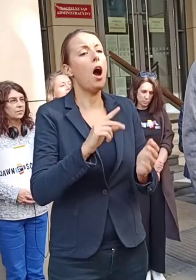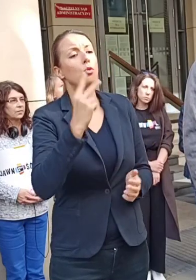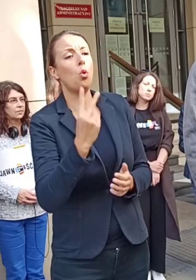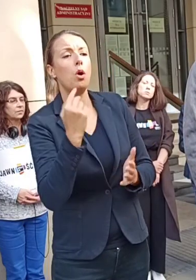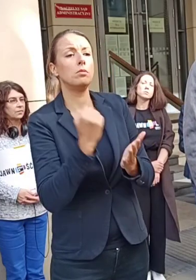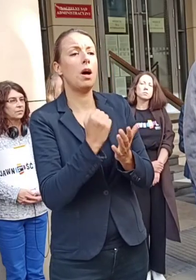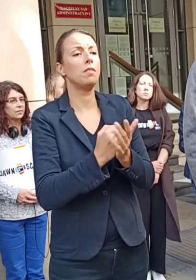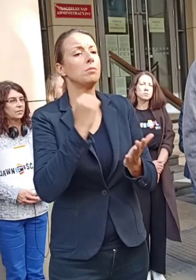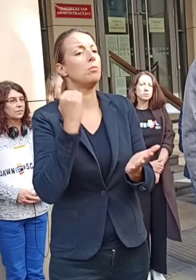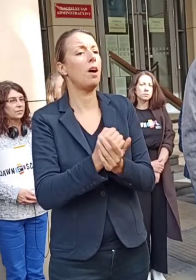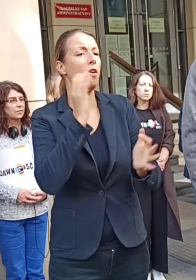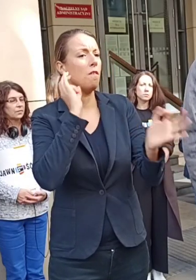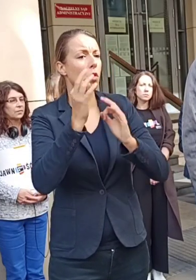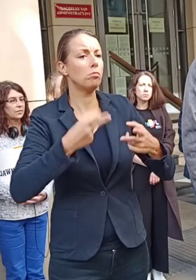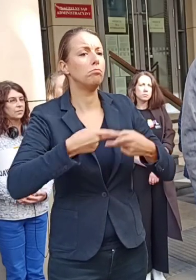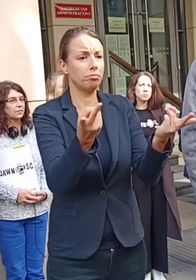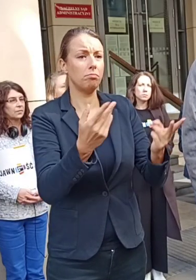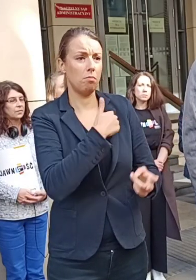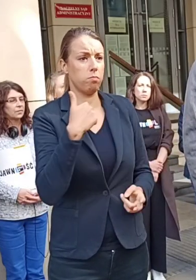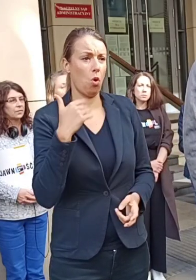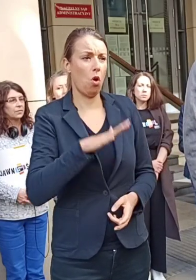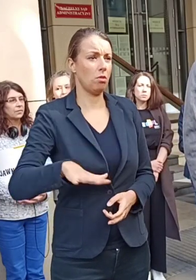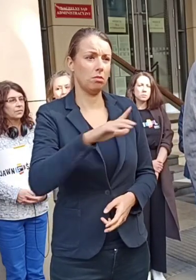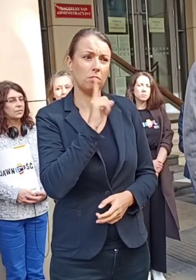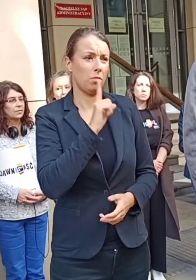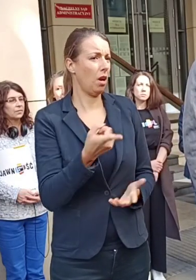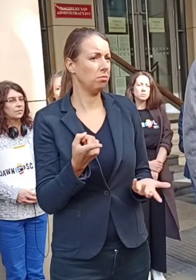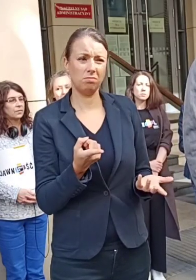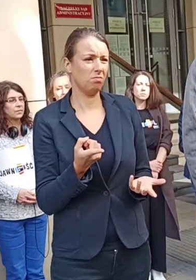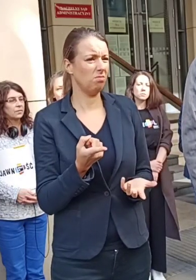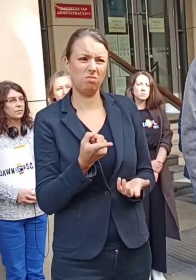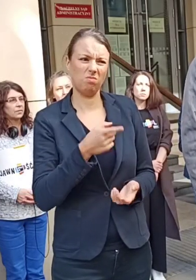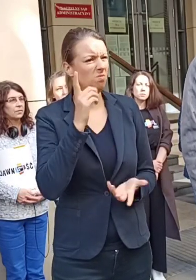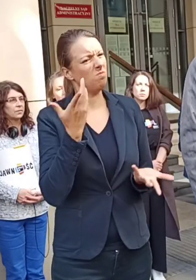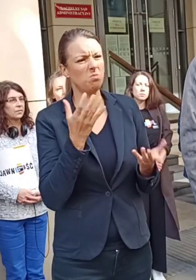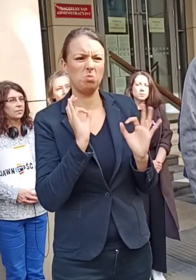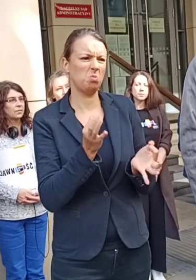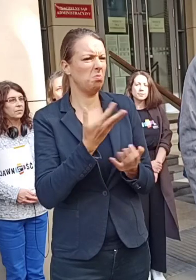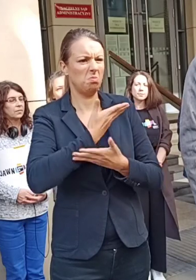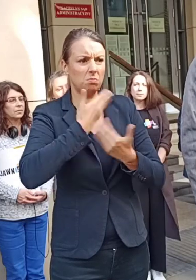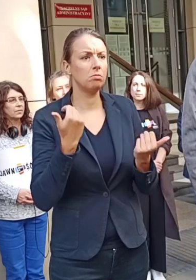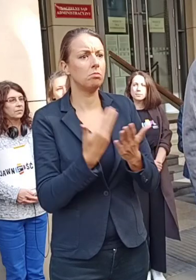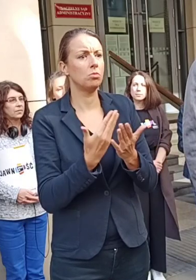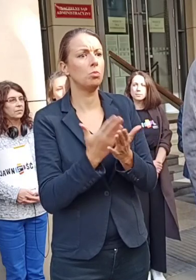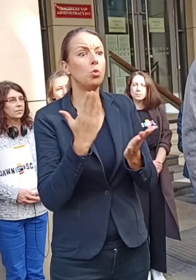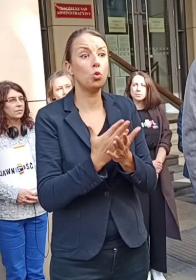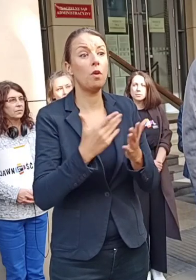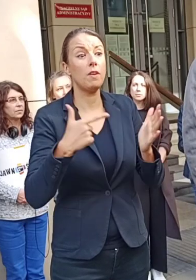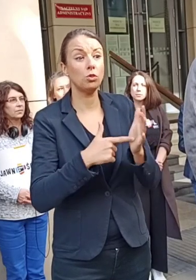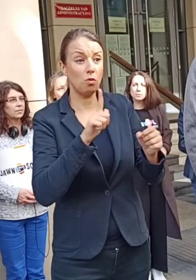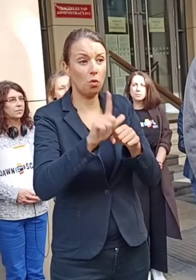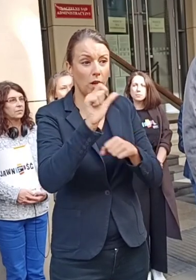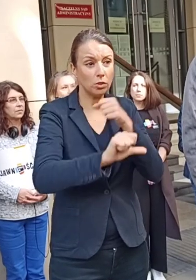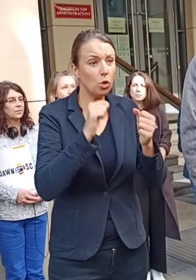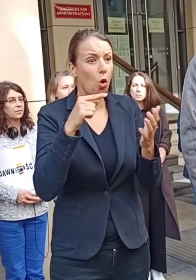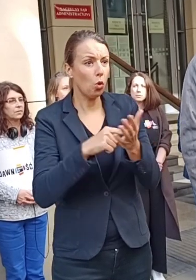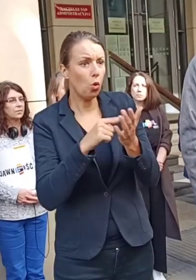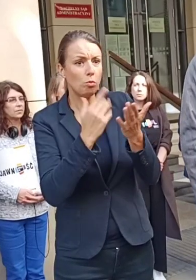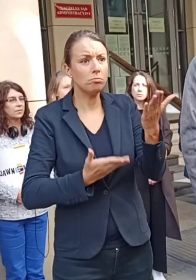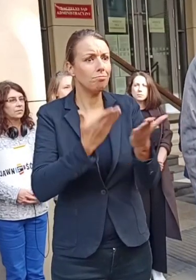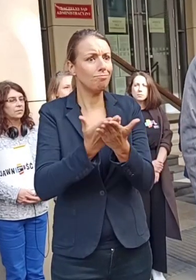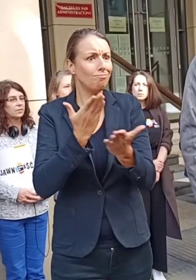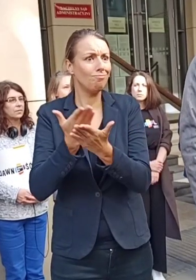w Polsce nie jest dobrze, bo tak naprawdę my o te kalendarze polityków prowadzimy postępowania sądowe już od 2012 roku. I z roku na